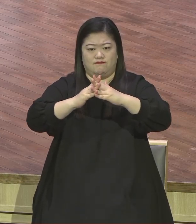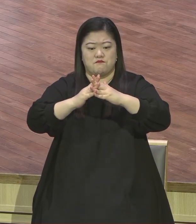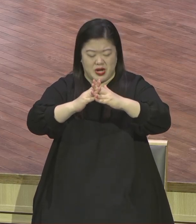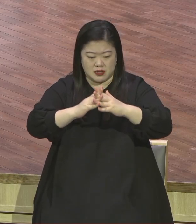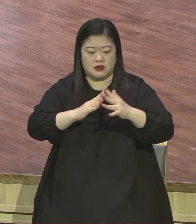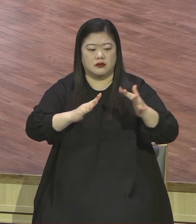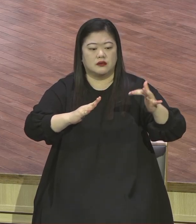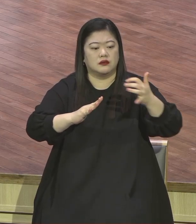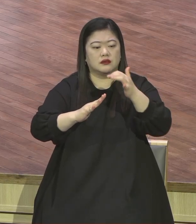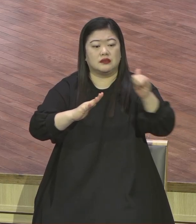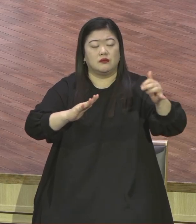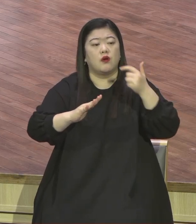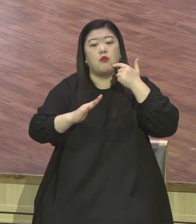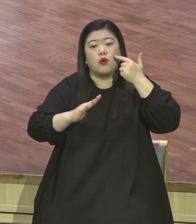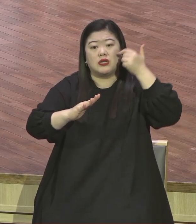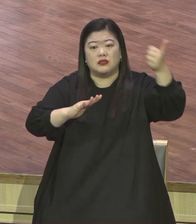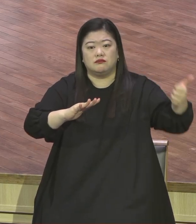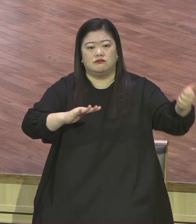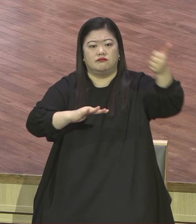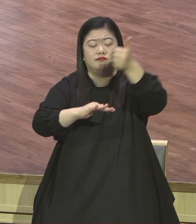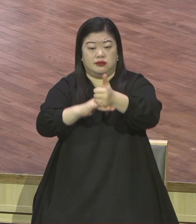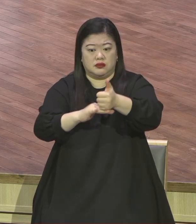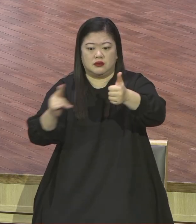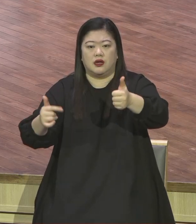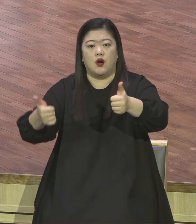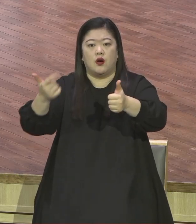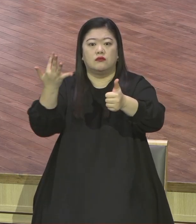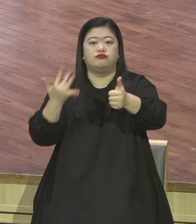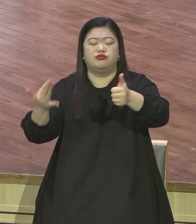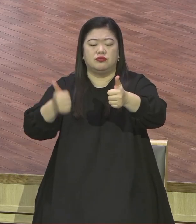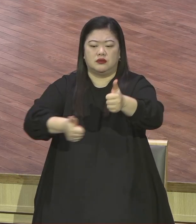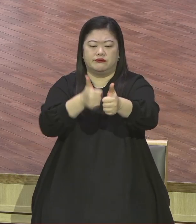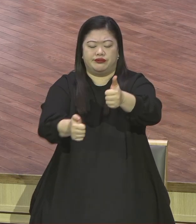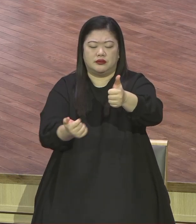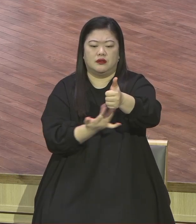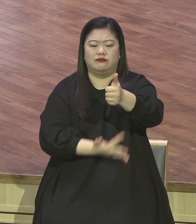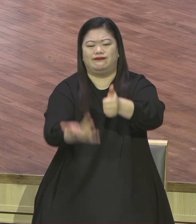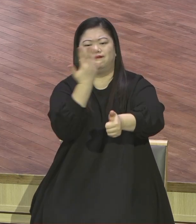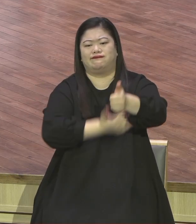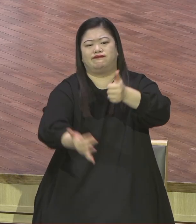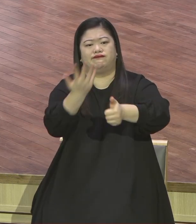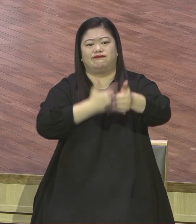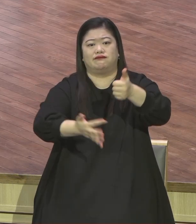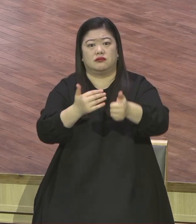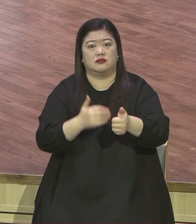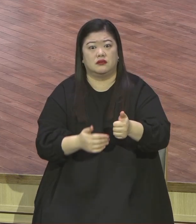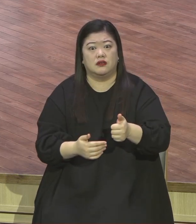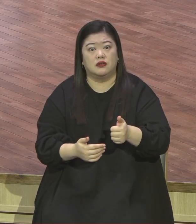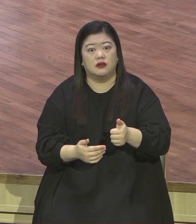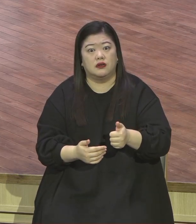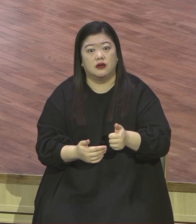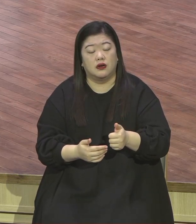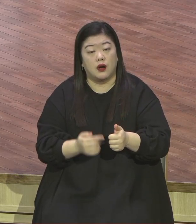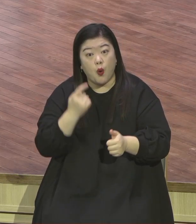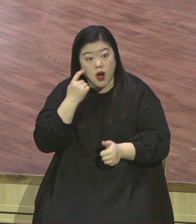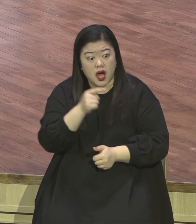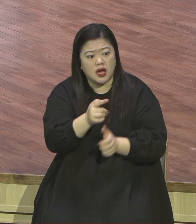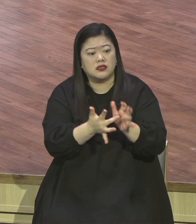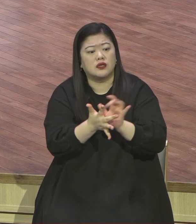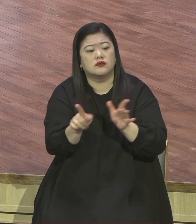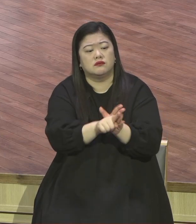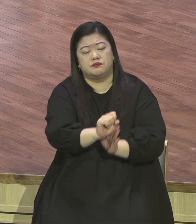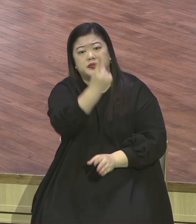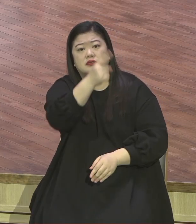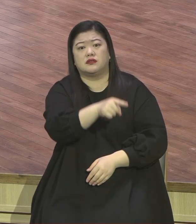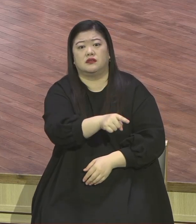차고 때려가지고 불을 질려버려요. 그냥 마당에서 동네 마당에서 예수 믿는다고 그냥